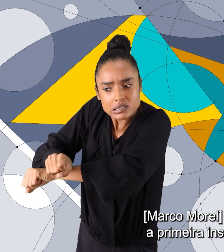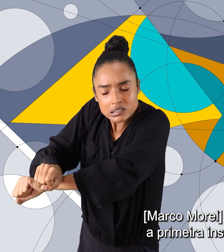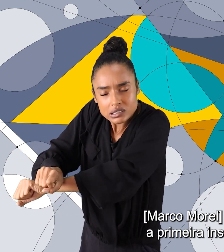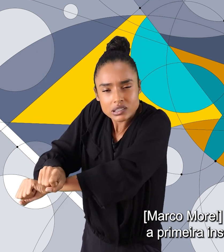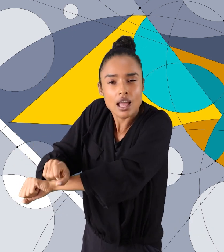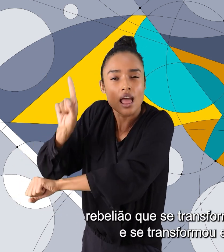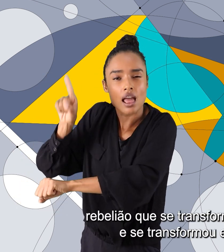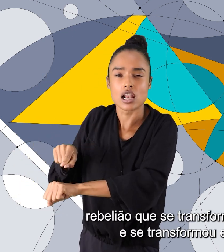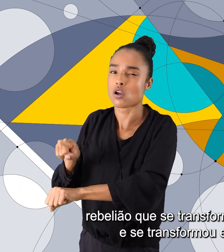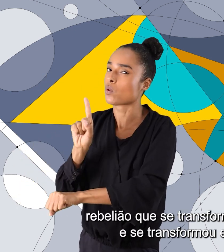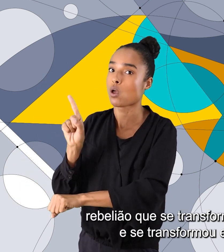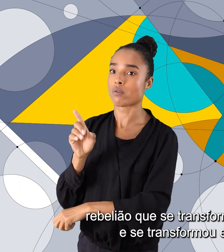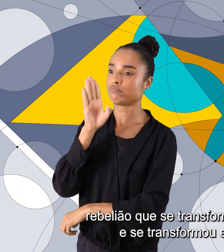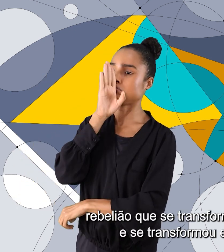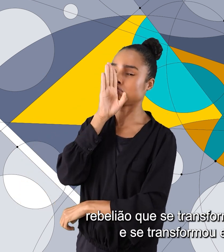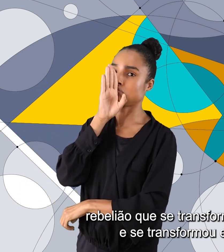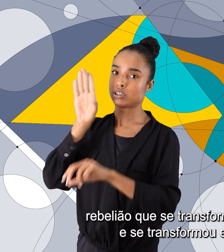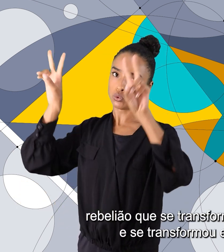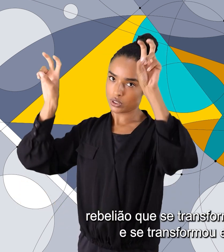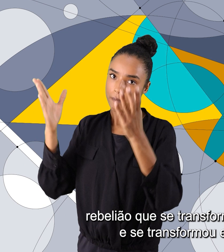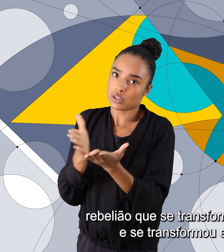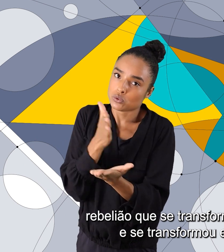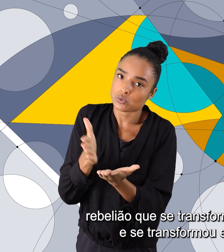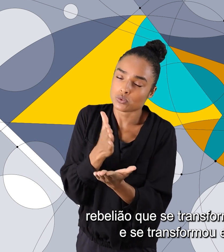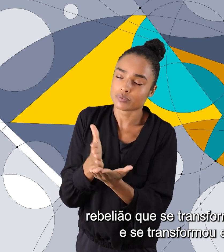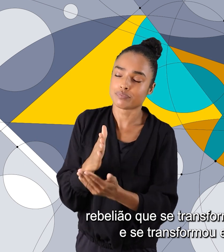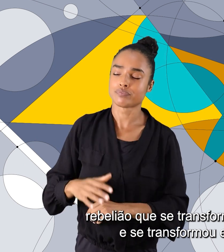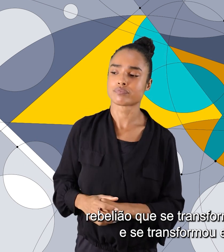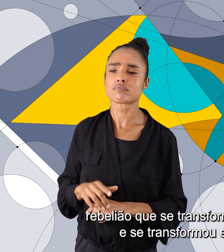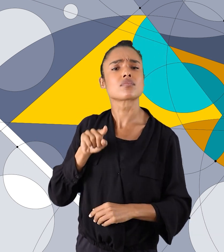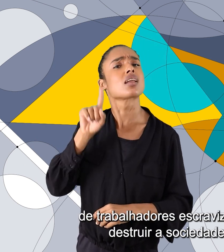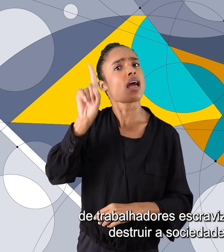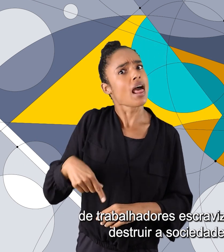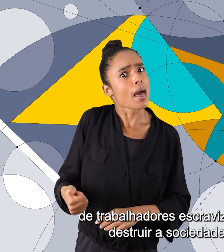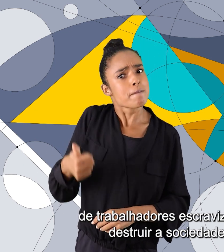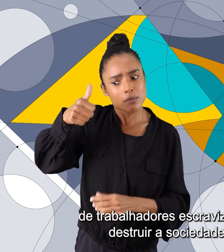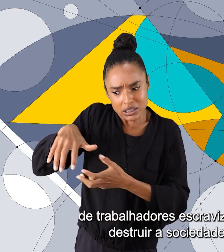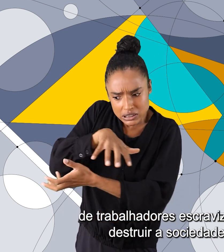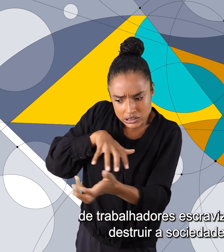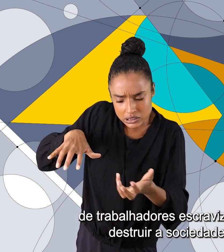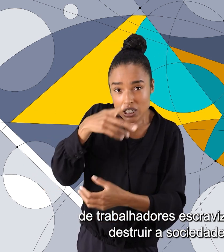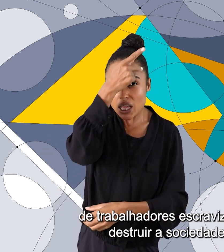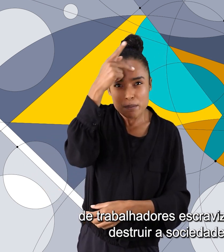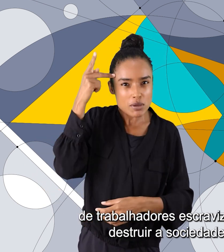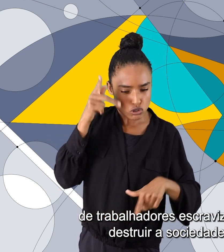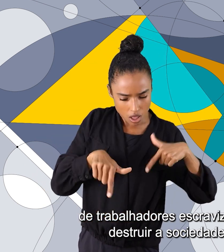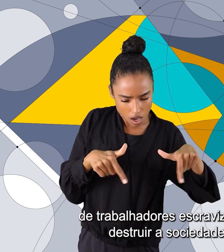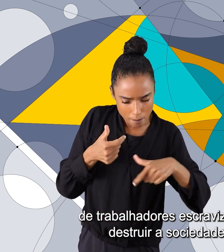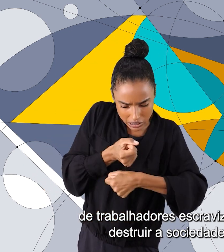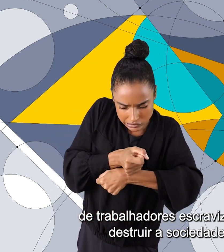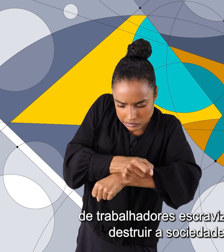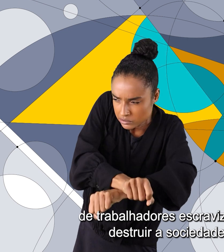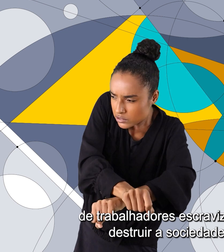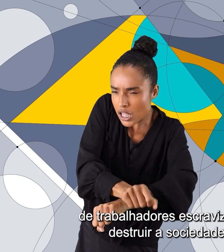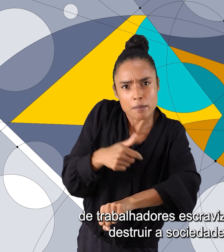primeira insurreição, rebelião, que se transformou em insurreição, se transformou em revolução de trabalhadores escravizados, que